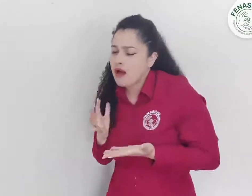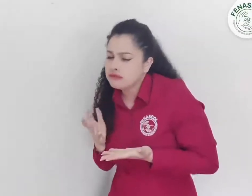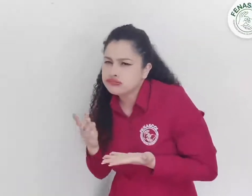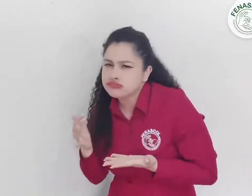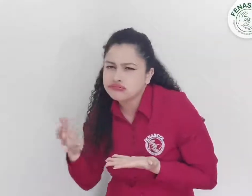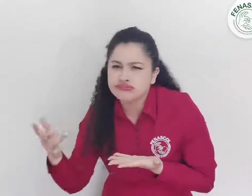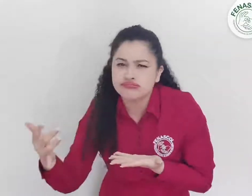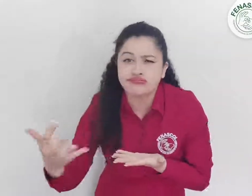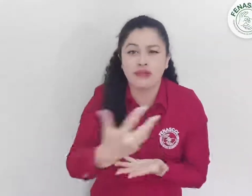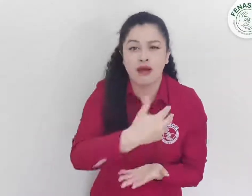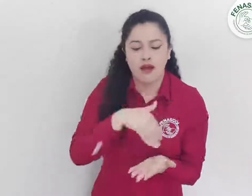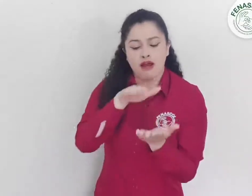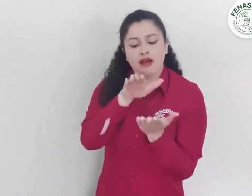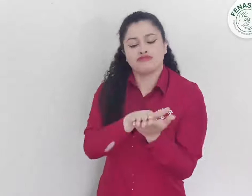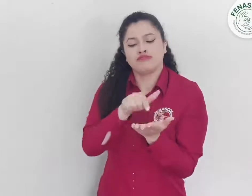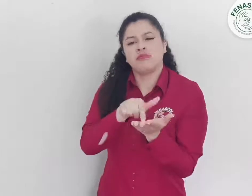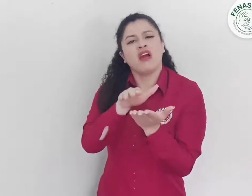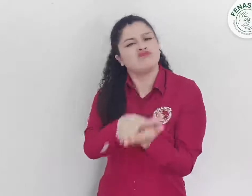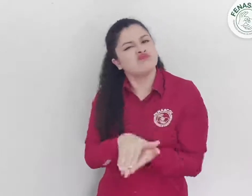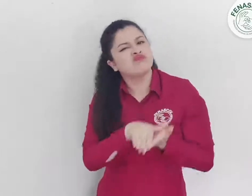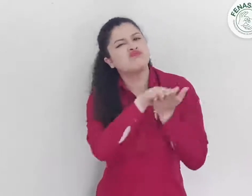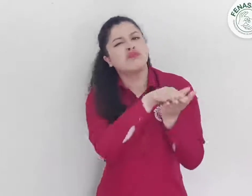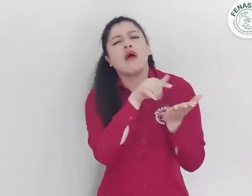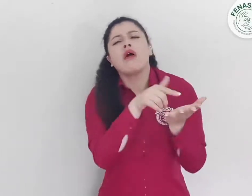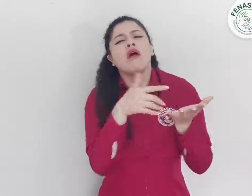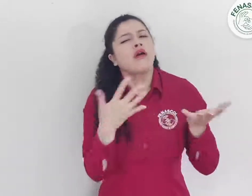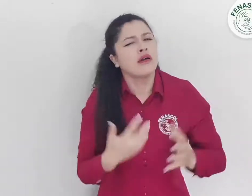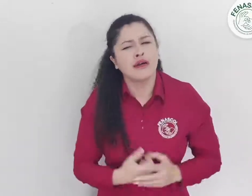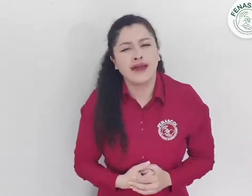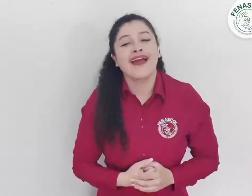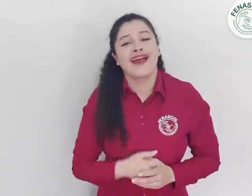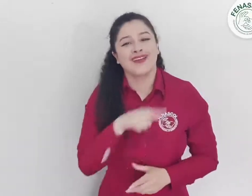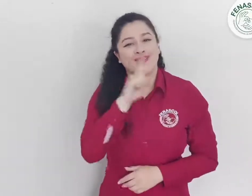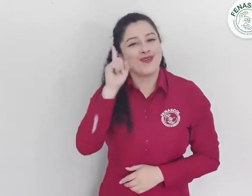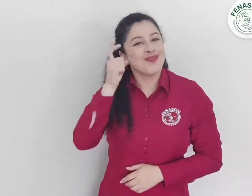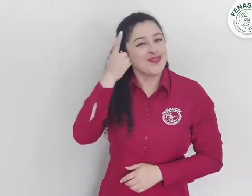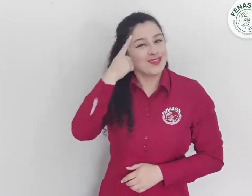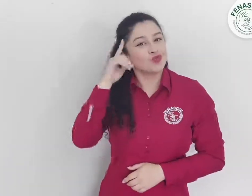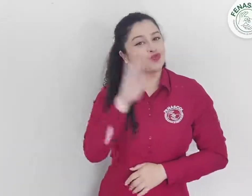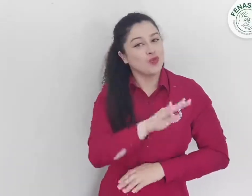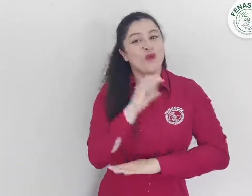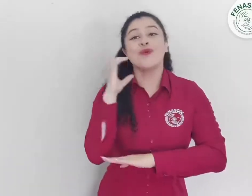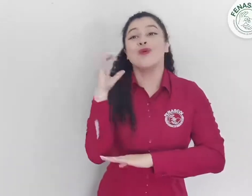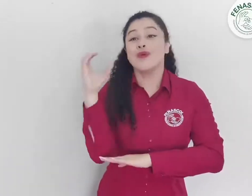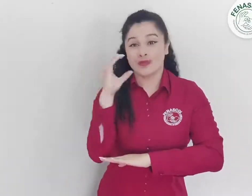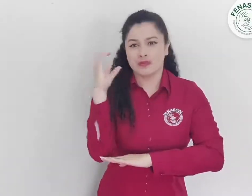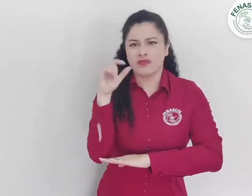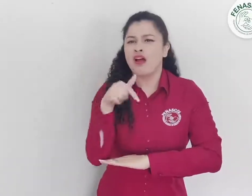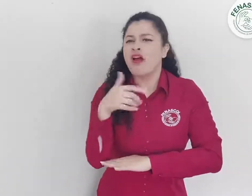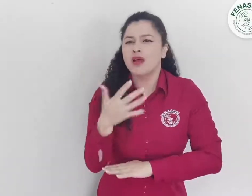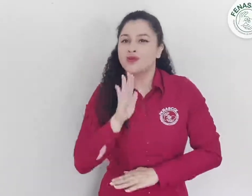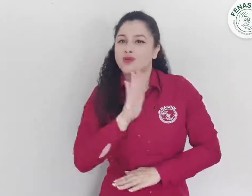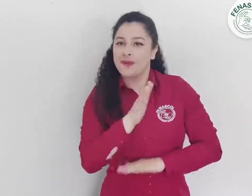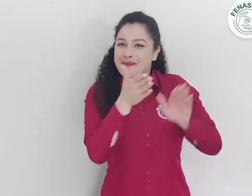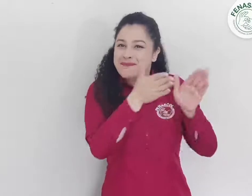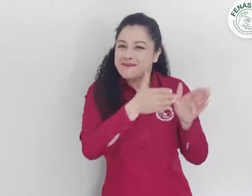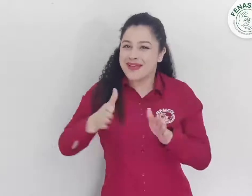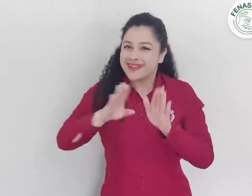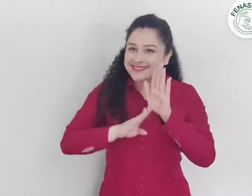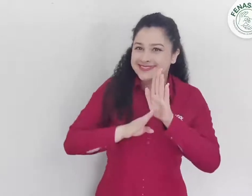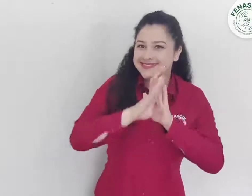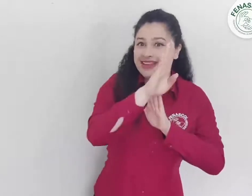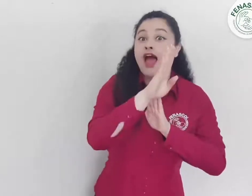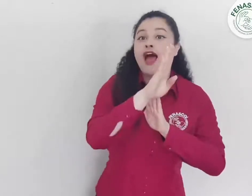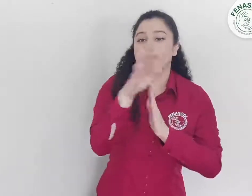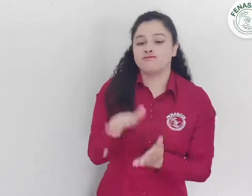al finalizar se hará un manifiesto que se entregará al gobierno nacional para que sea incluido dentro del plan de